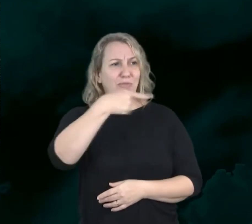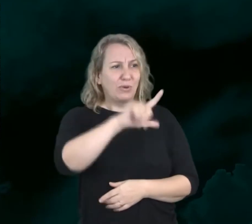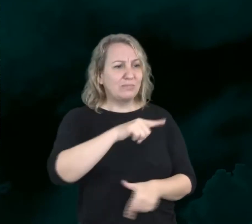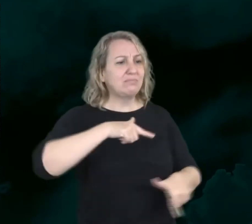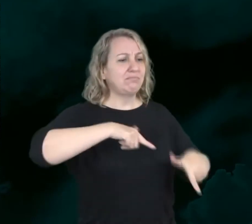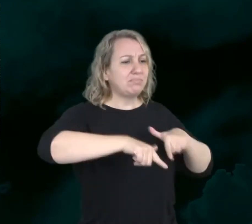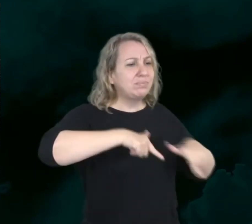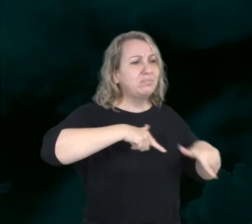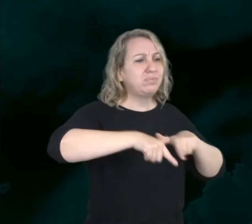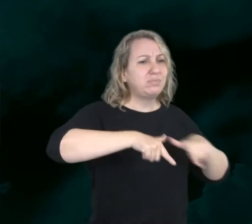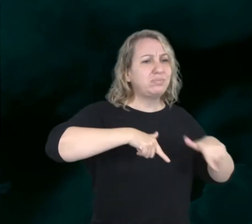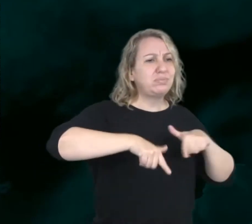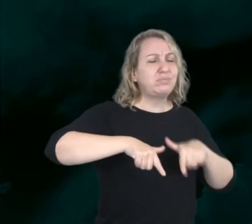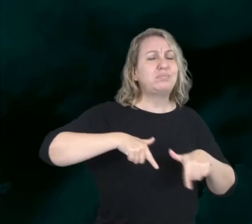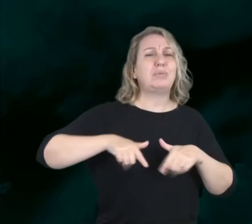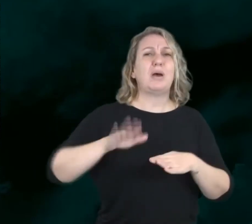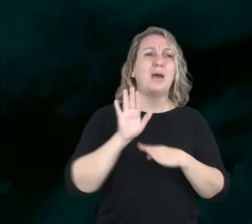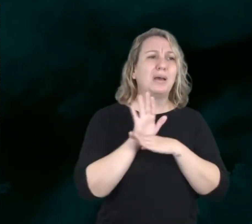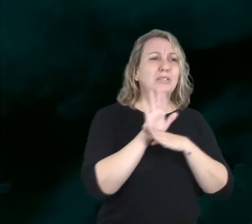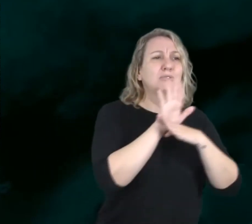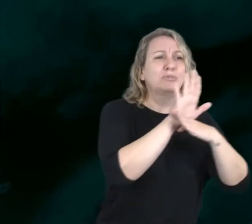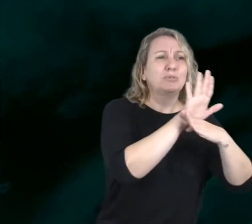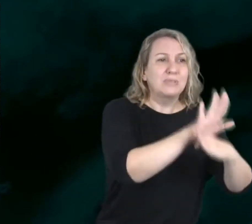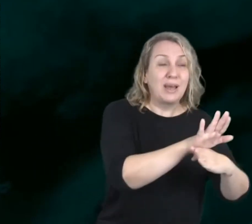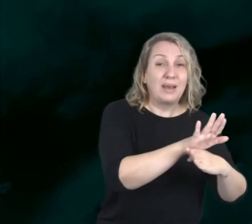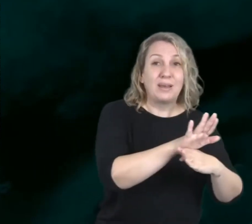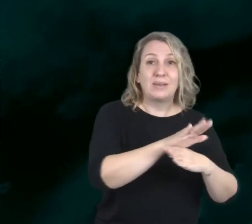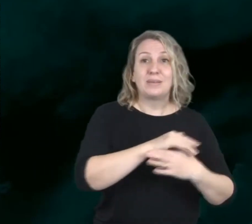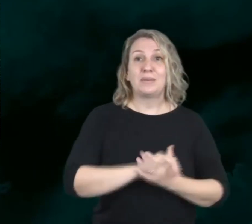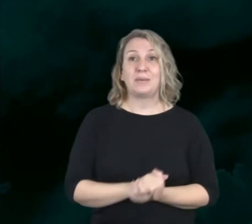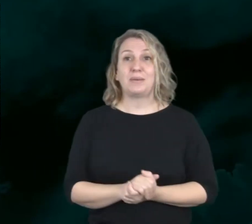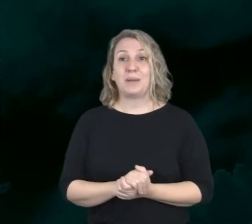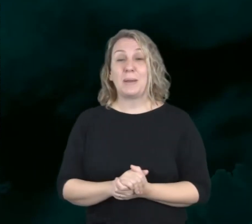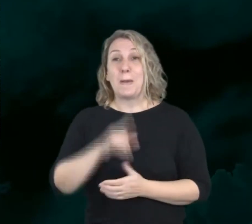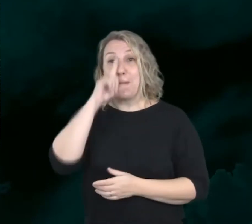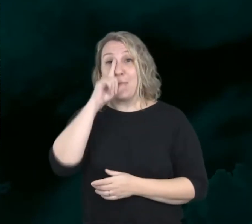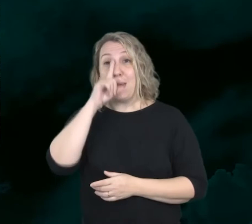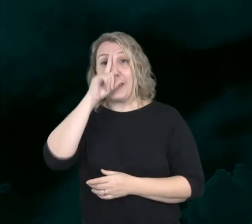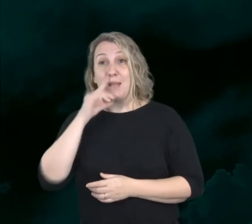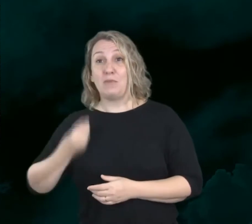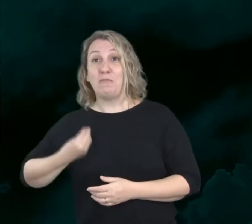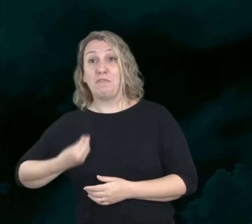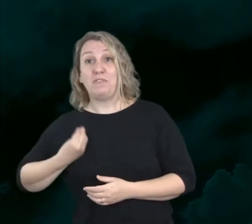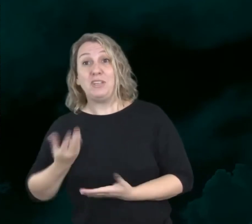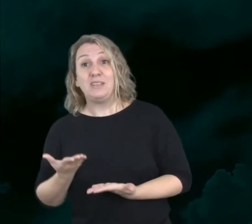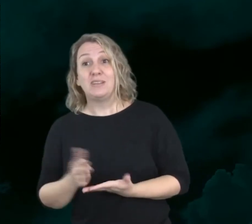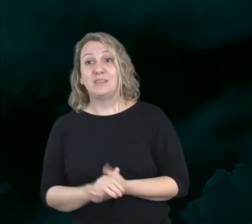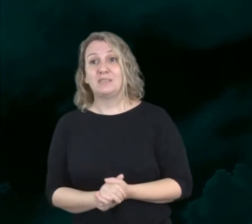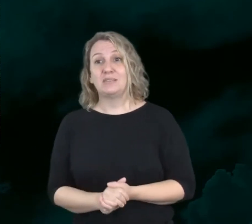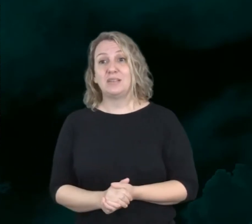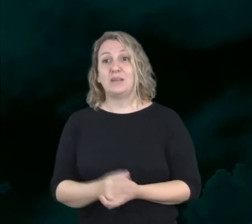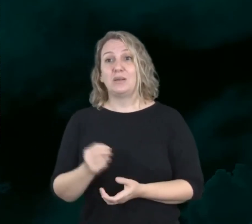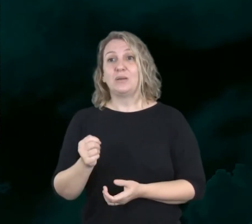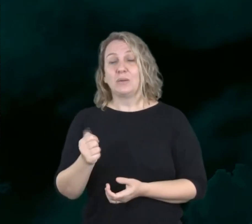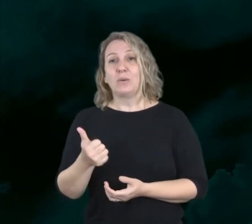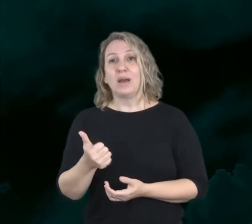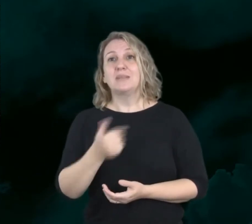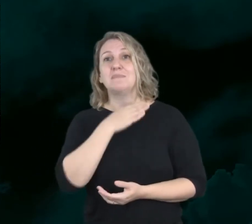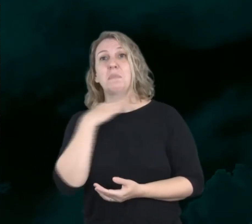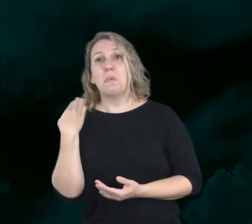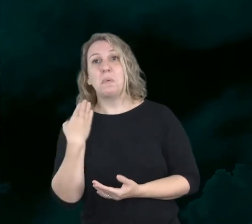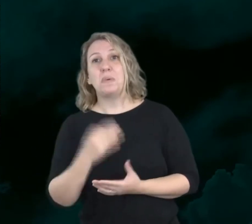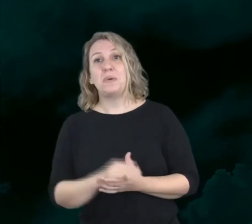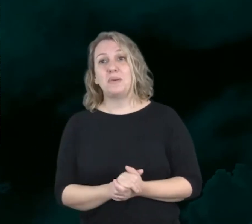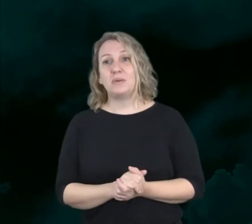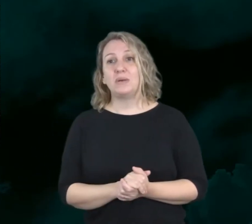essas dificuldades, até risco de morrer, eles estavam servindo ali, né, as pessoas dia e noite, né,